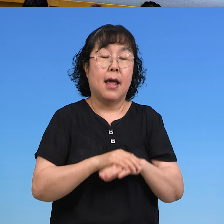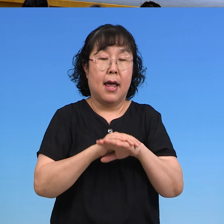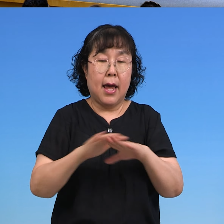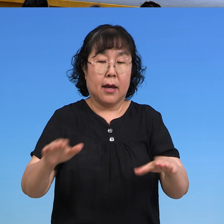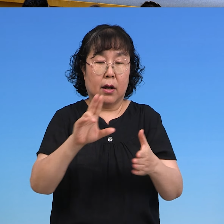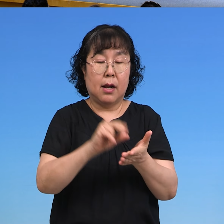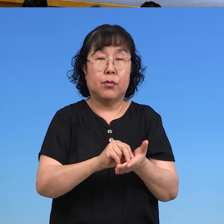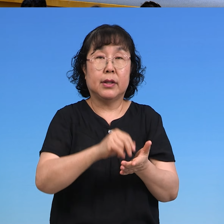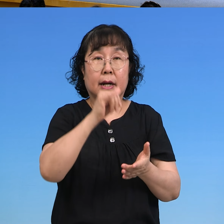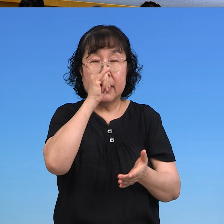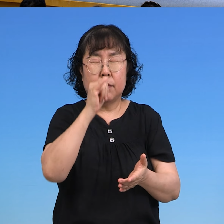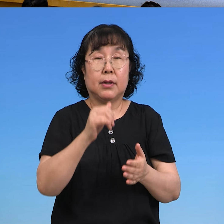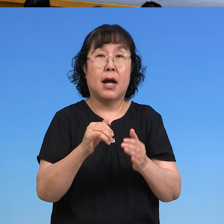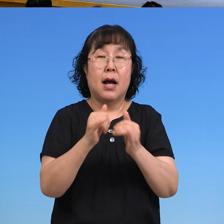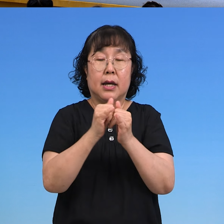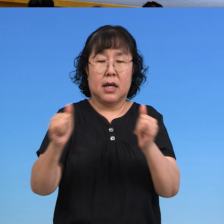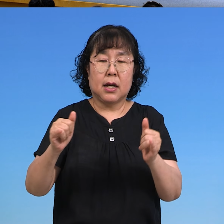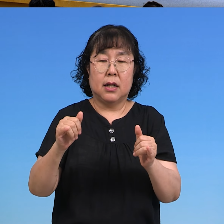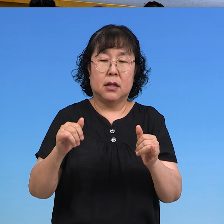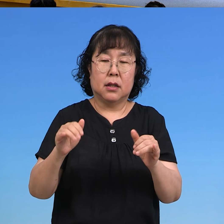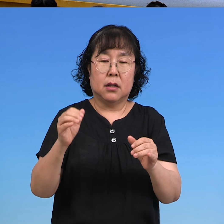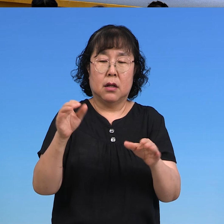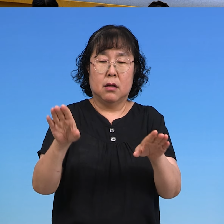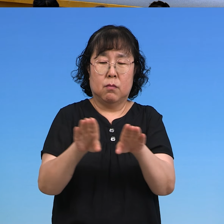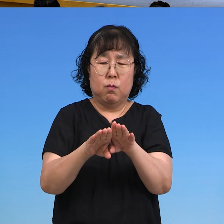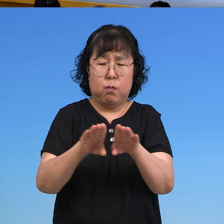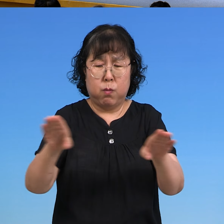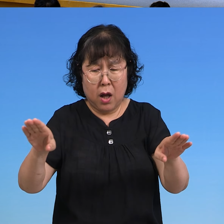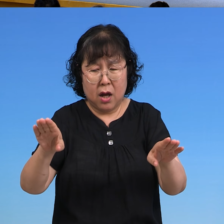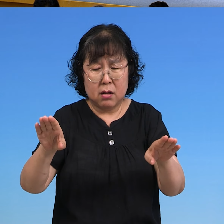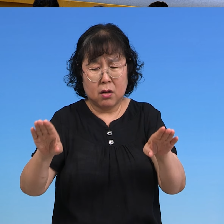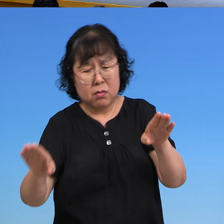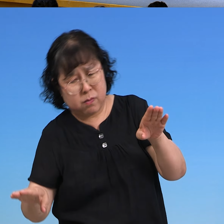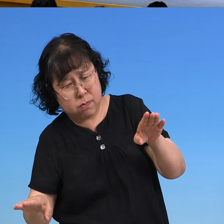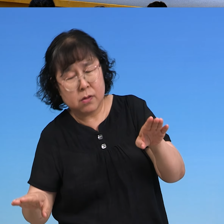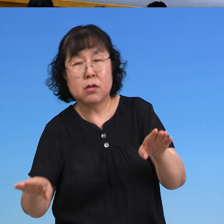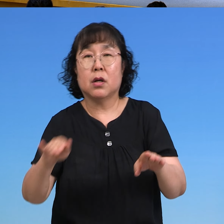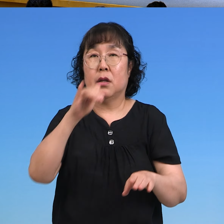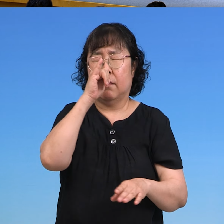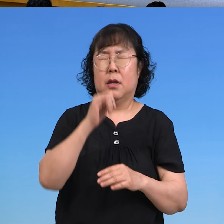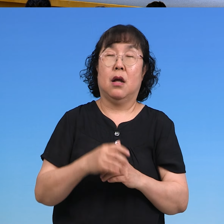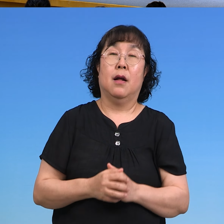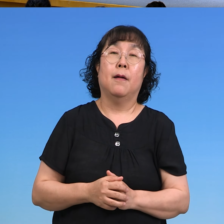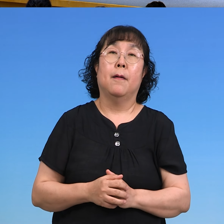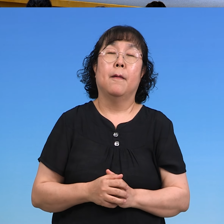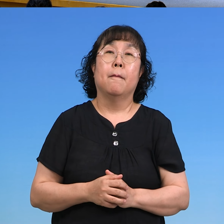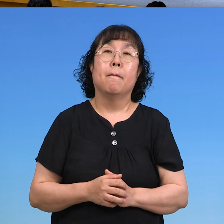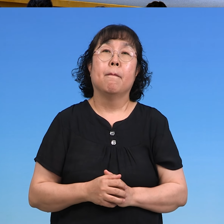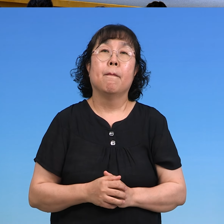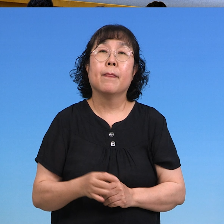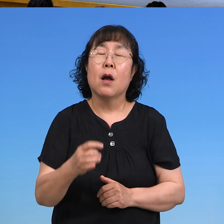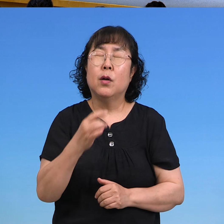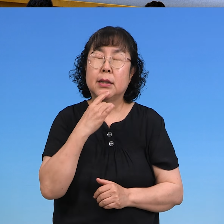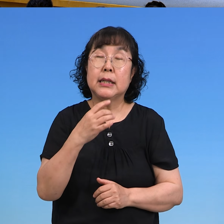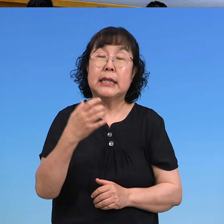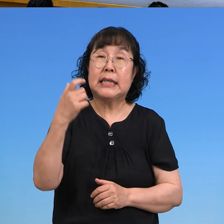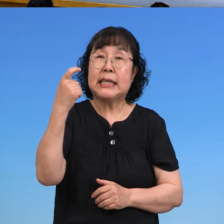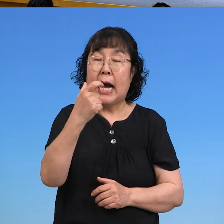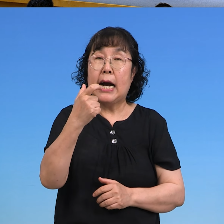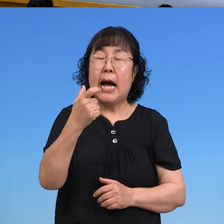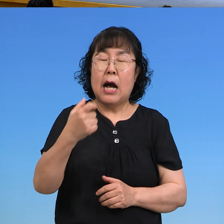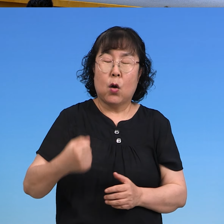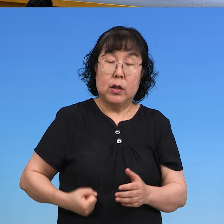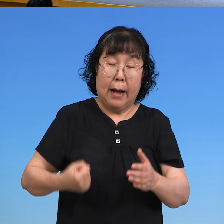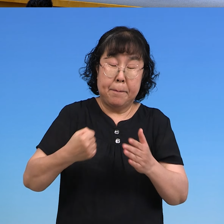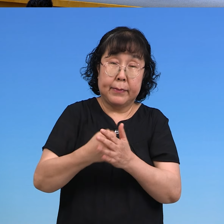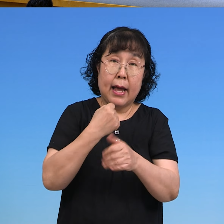치우침이에요. 인간은 치우쳐요. 본문 7절을 보십시오. 오직 강하고 극히 담대하여 나의 종